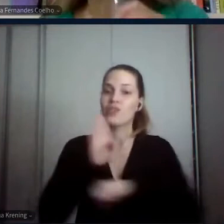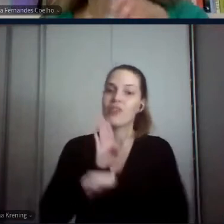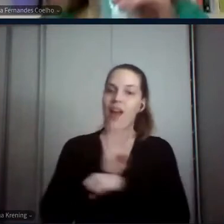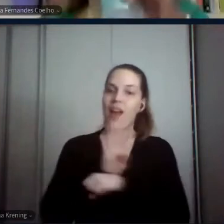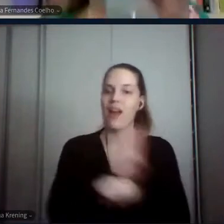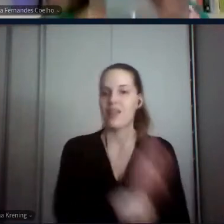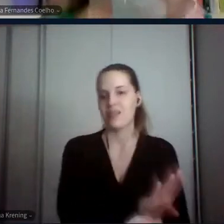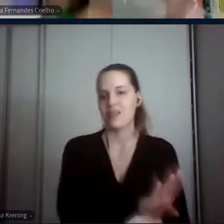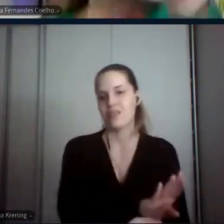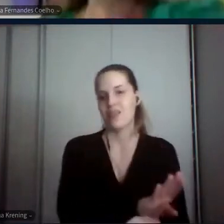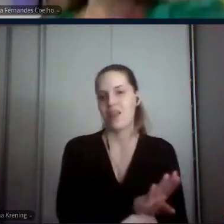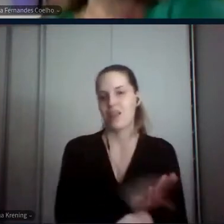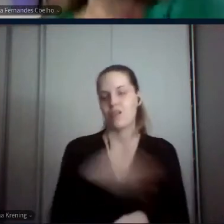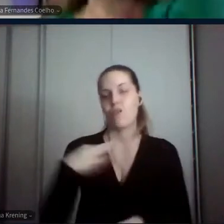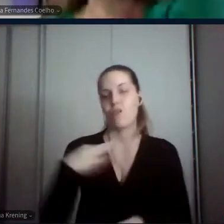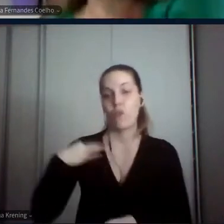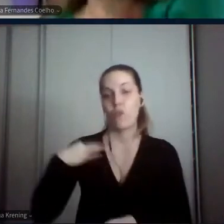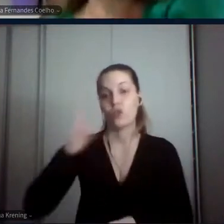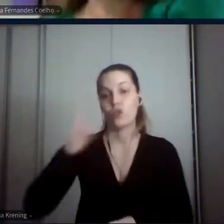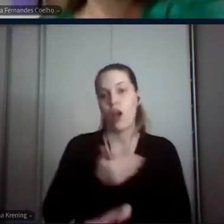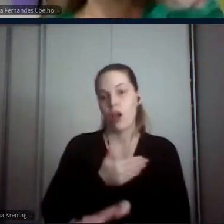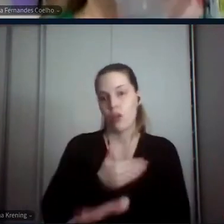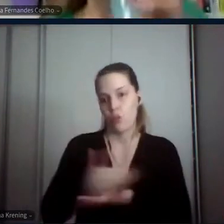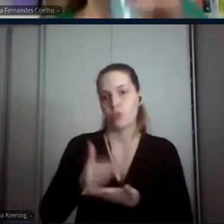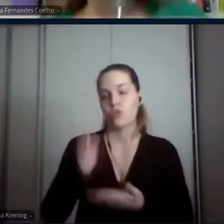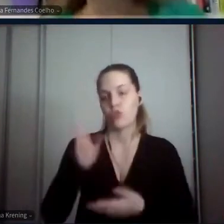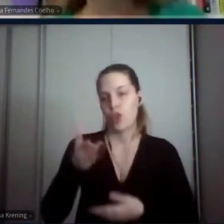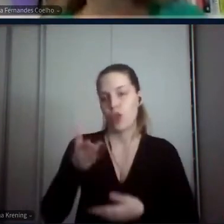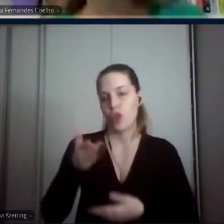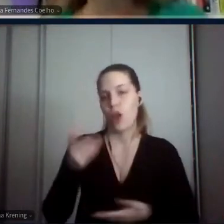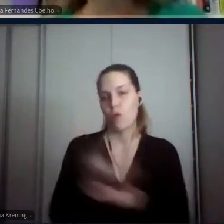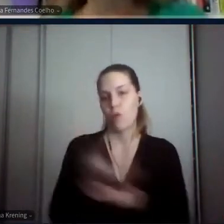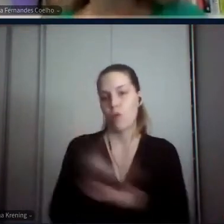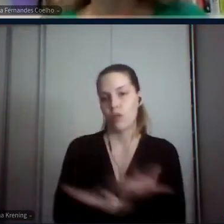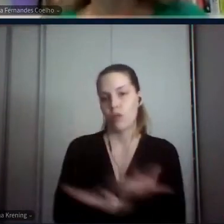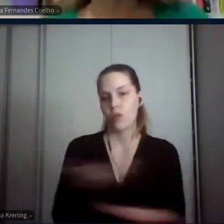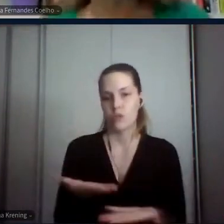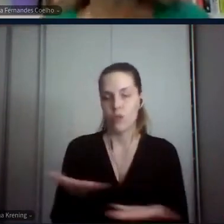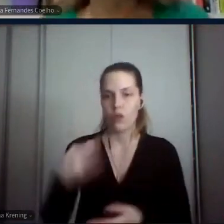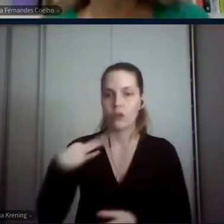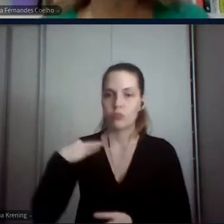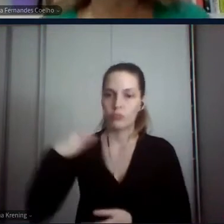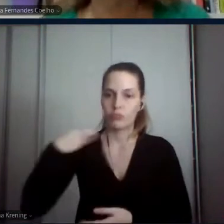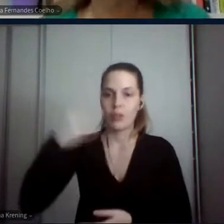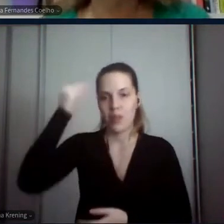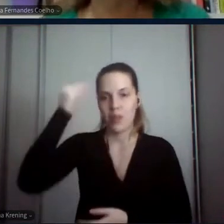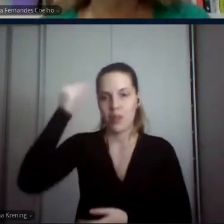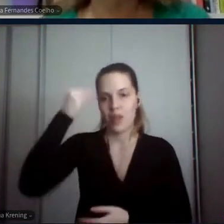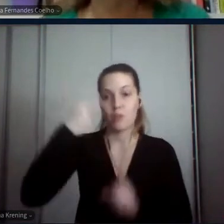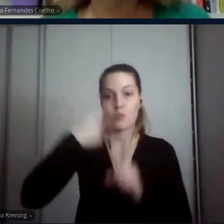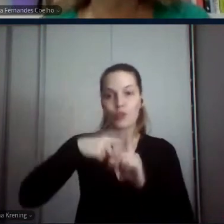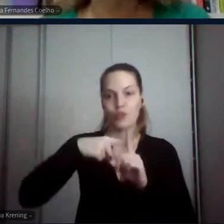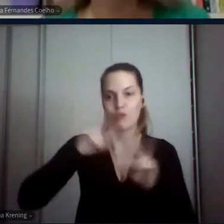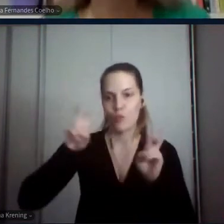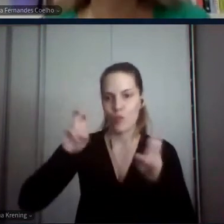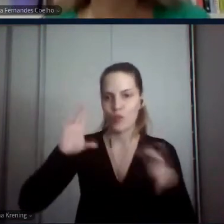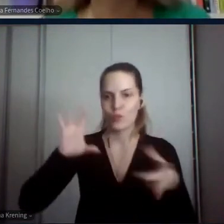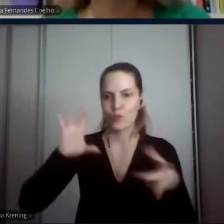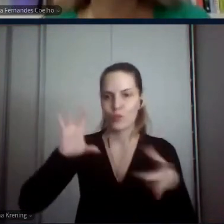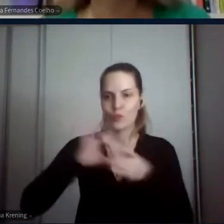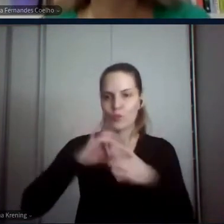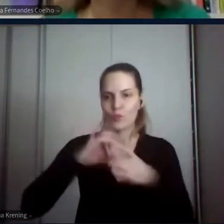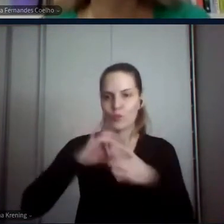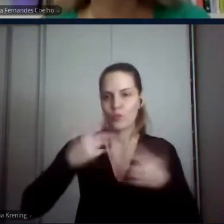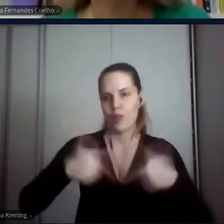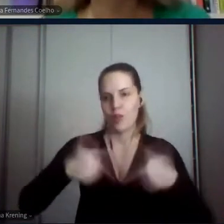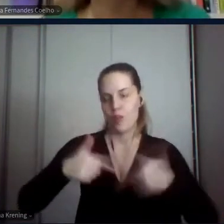de voluntariado, pela experiência que a gente já teve positiva relativa ao voluntariado. Então, para dar um retorno em relação